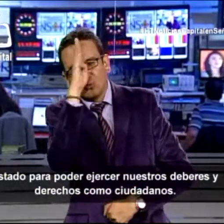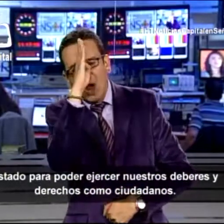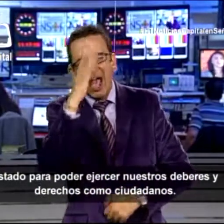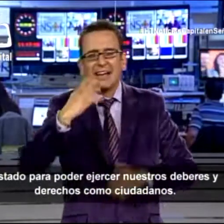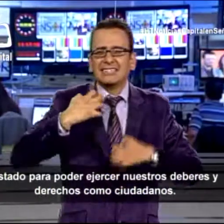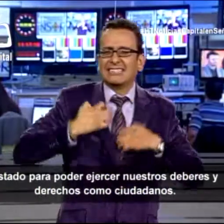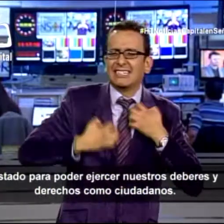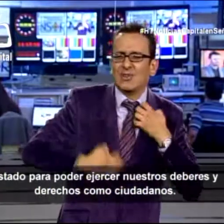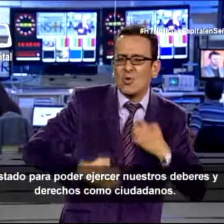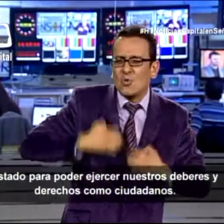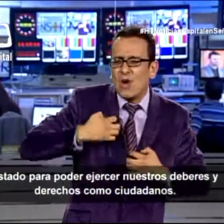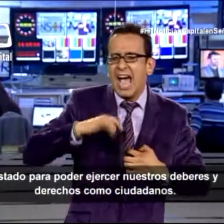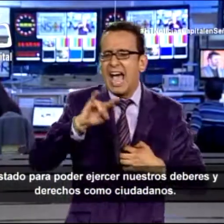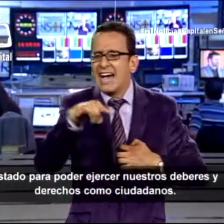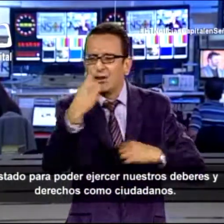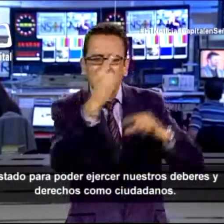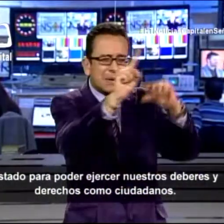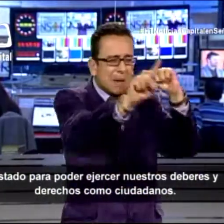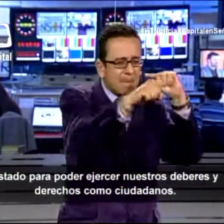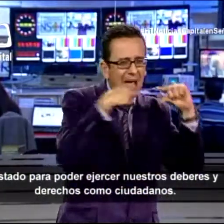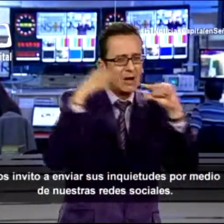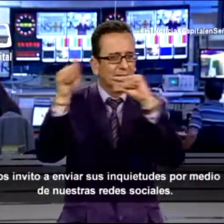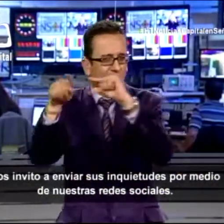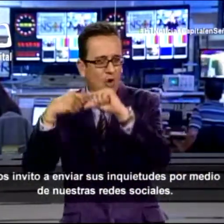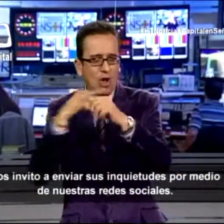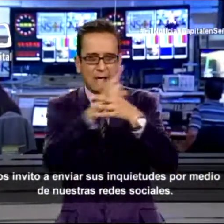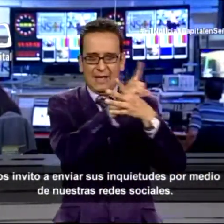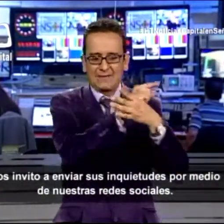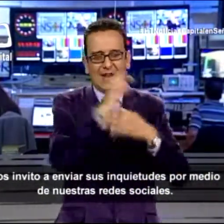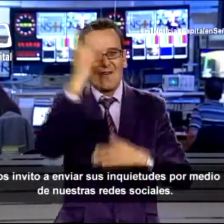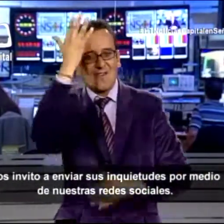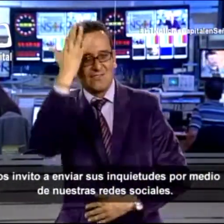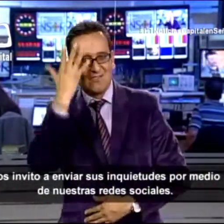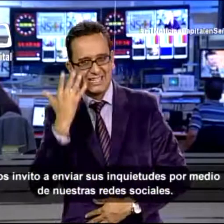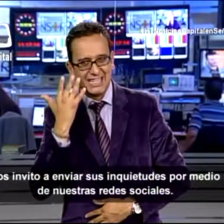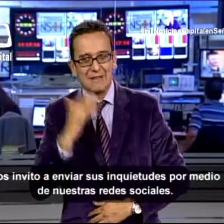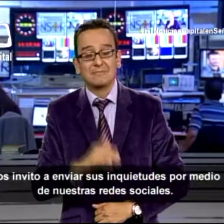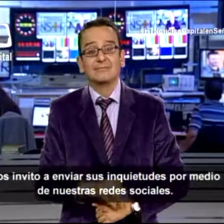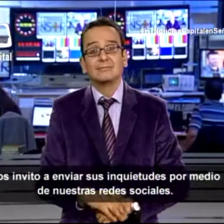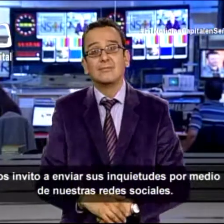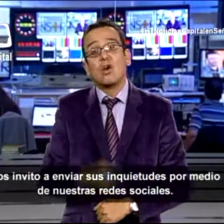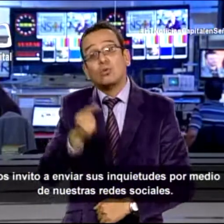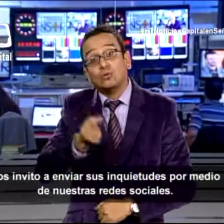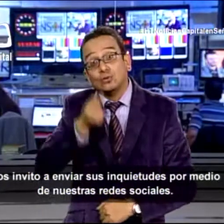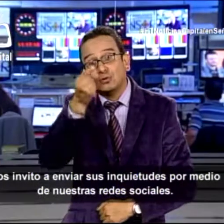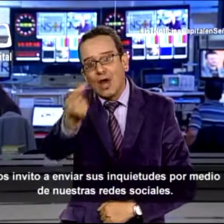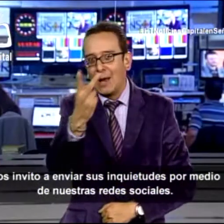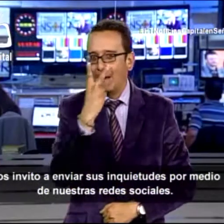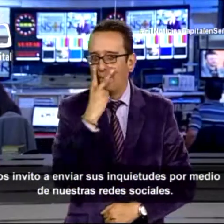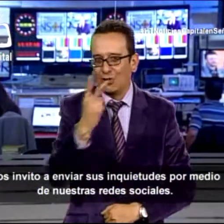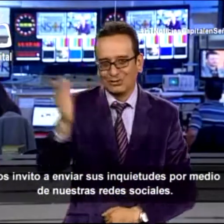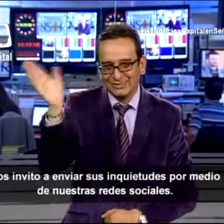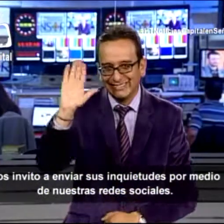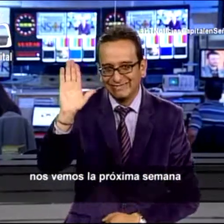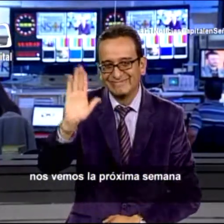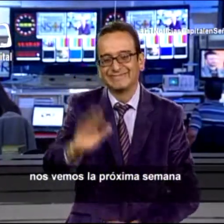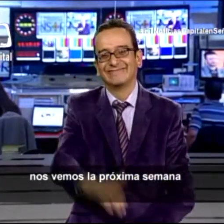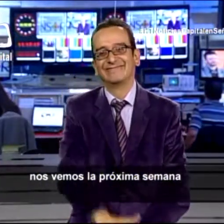nuestros deberes y derechos como ciudadanos. Los invitamos a enviar sus inquietudes por medio de nuestras redes sociales. Nos vemos